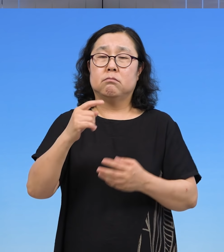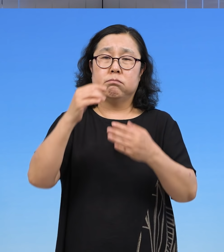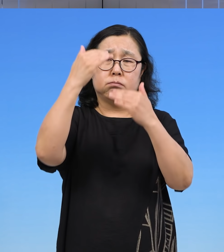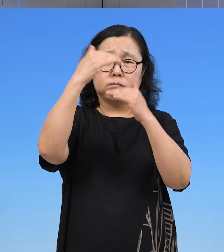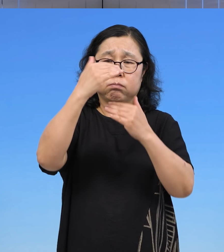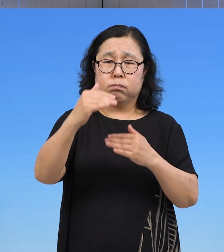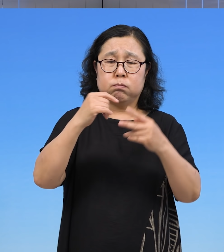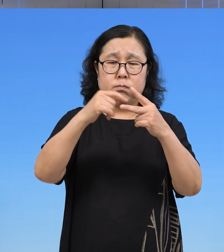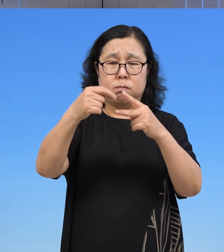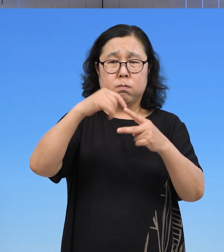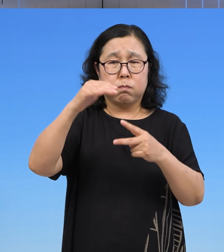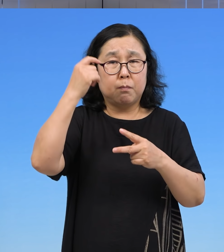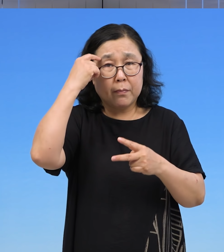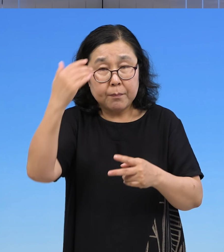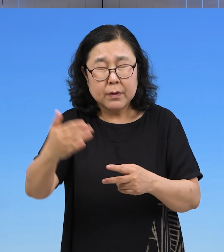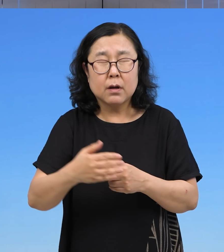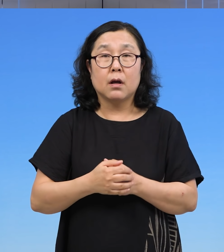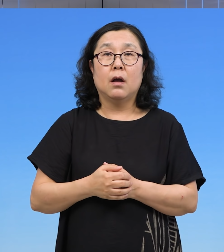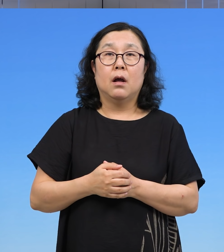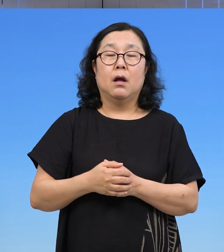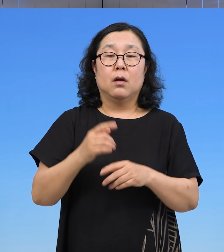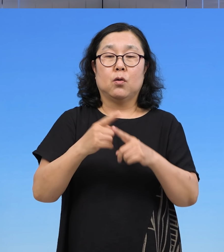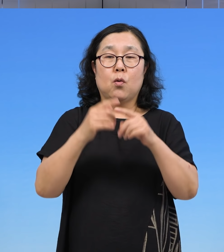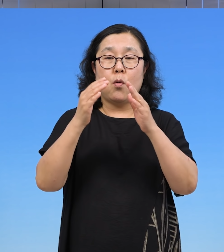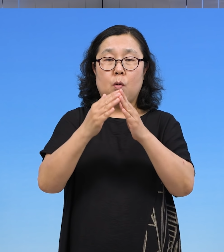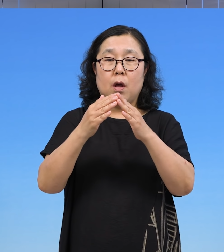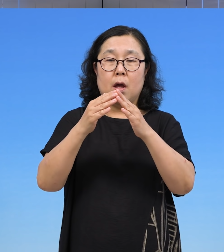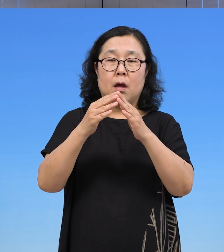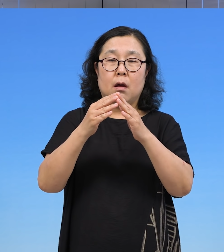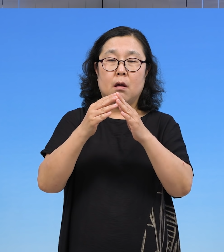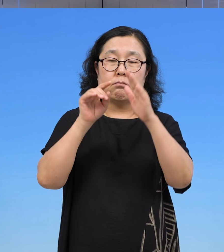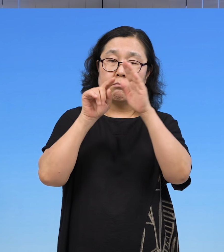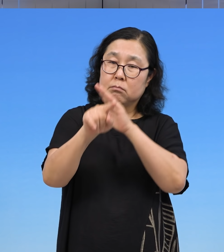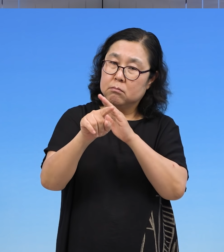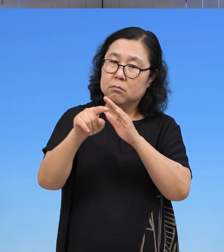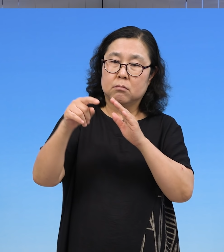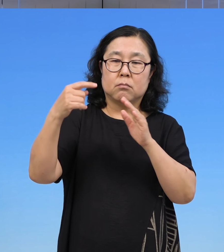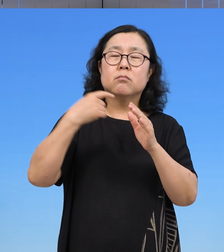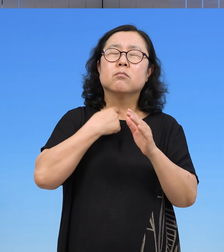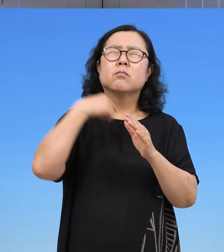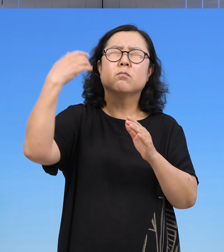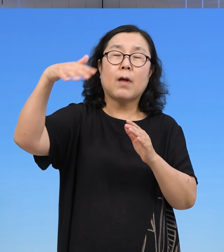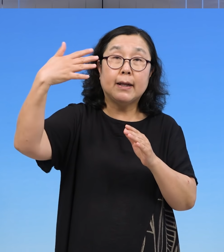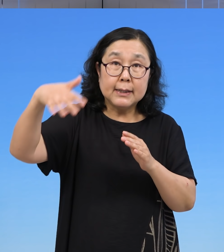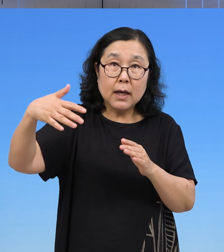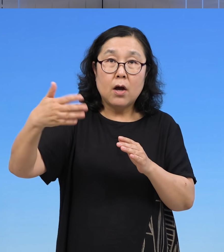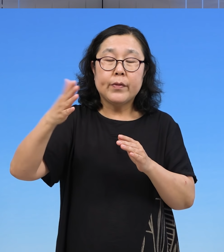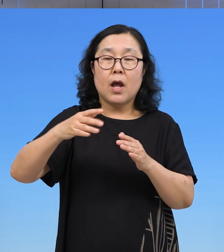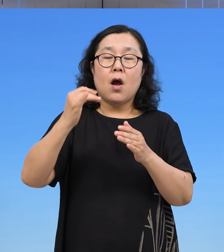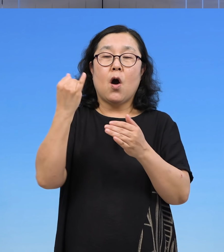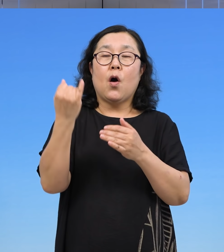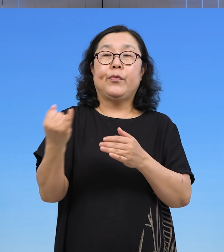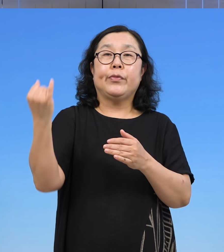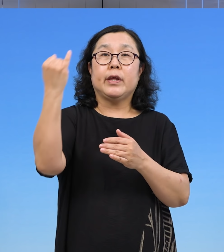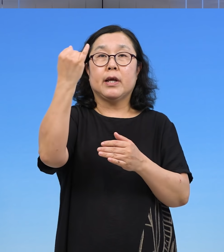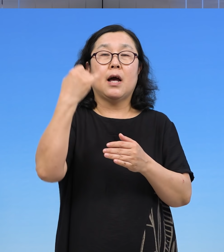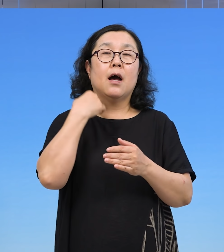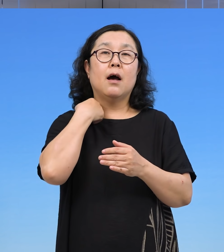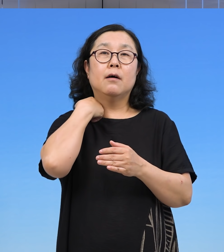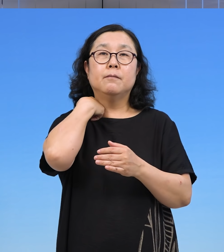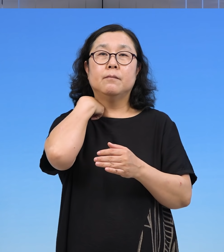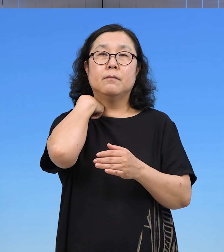그 당시로 교회라는 데를 한 번도 가본 적이 없는 분이에요 성경이 뭔지를 모르는 분이에요 그런데 언니가 문자로